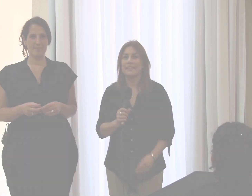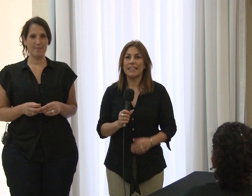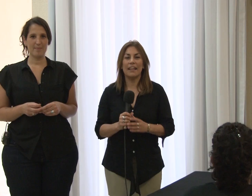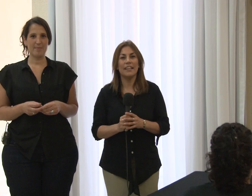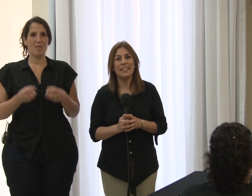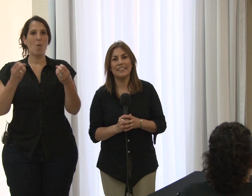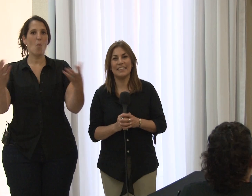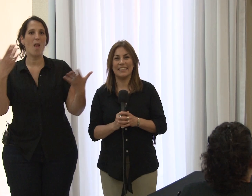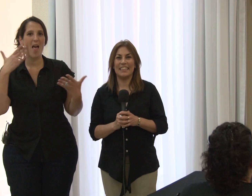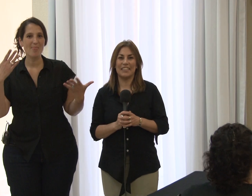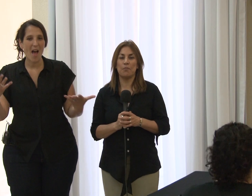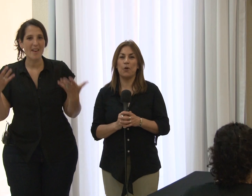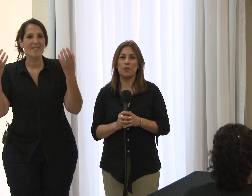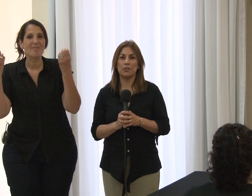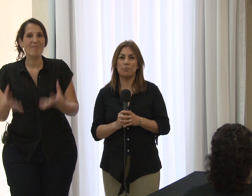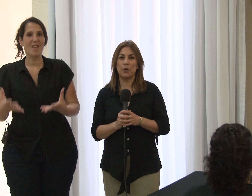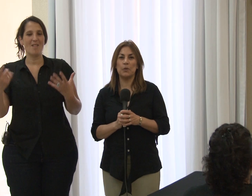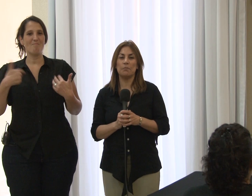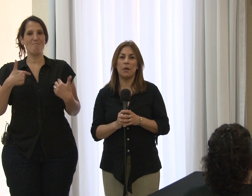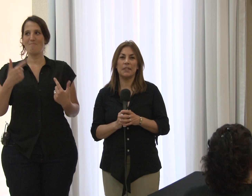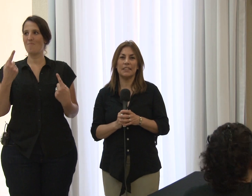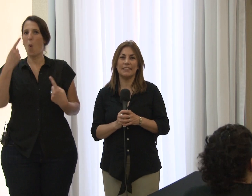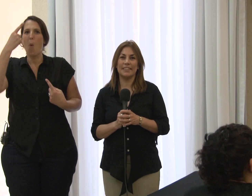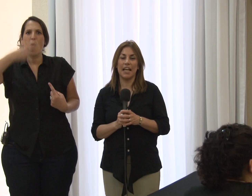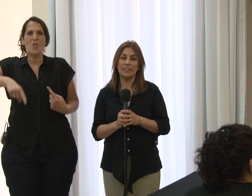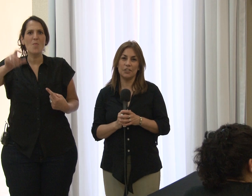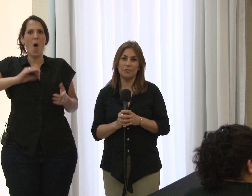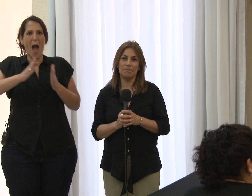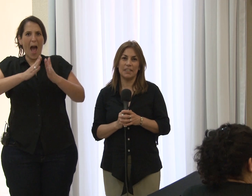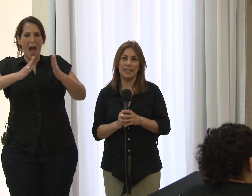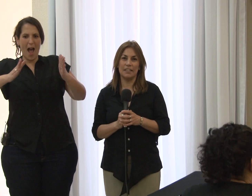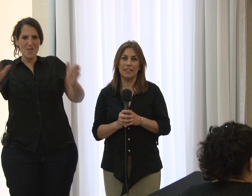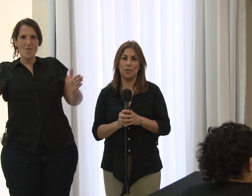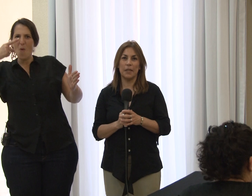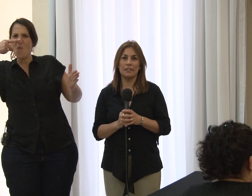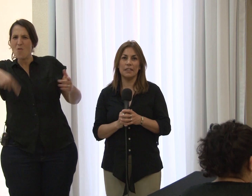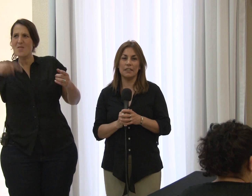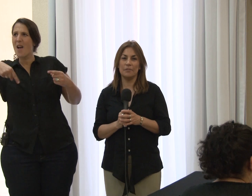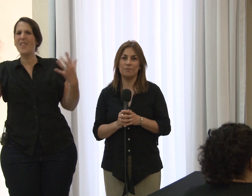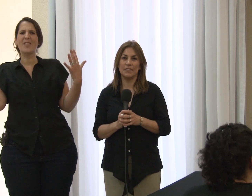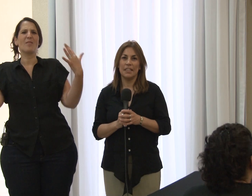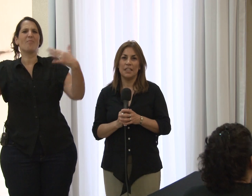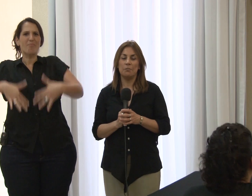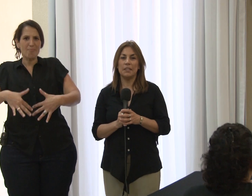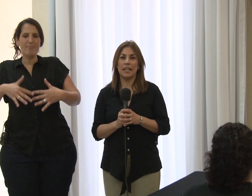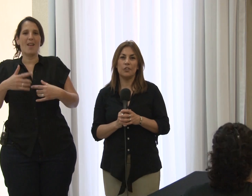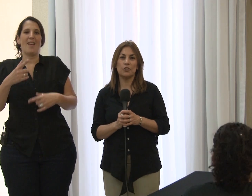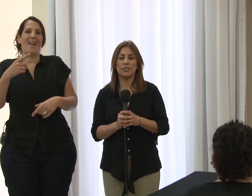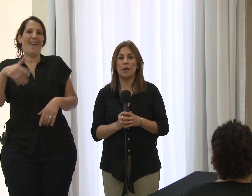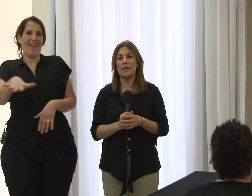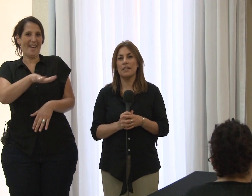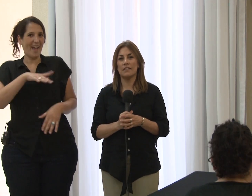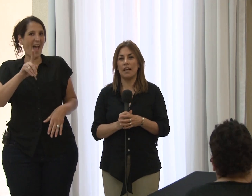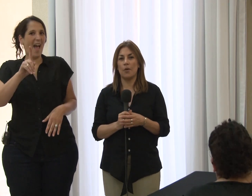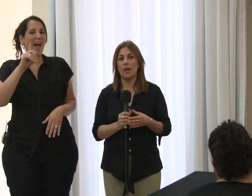Buenas tardes, estamos por última vez en este año en Ibertic, invitándolos esta vez a